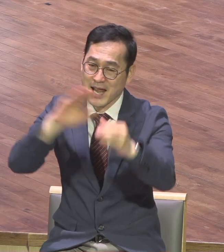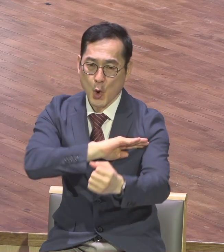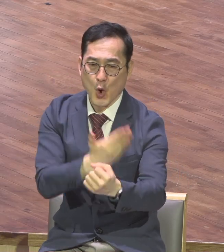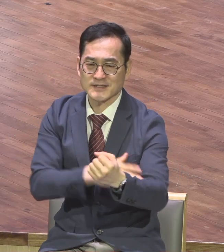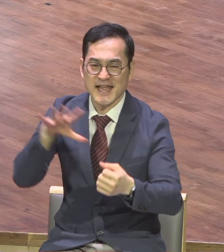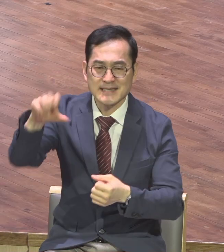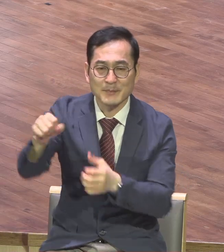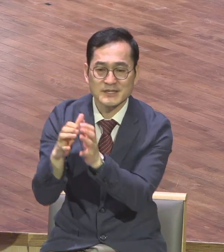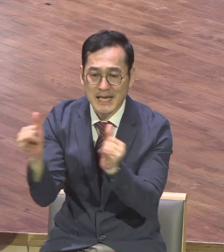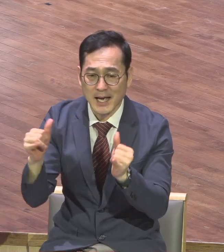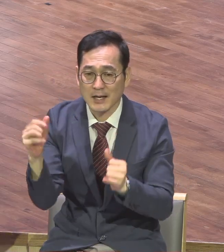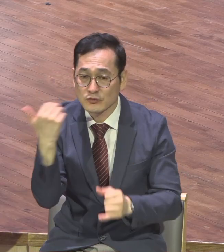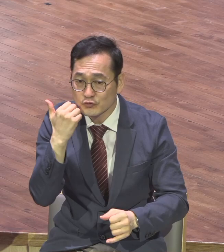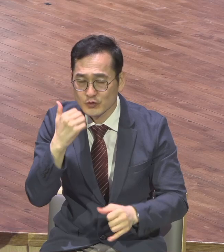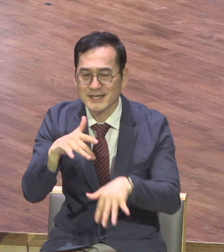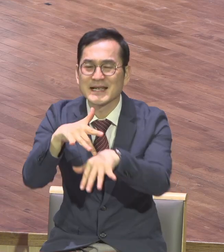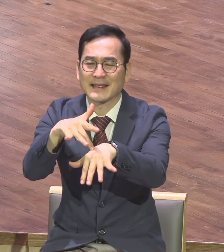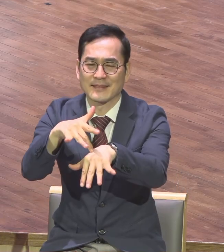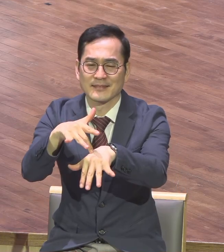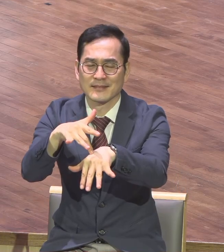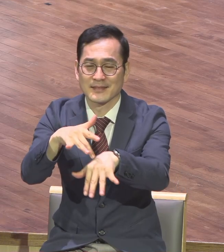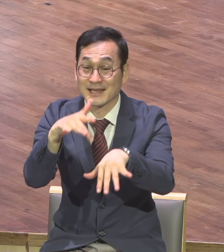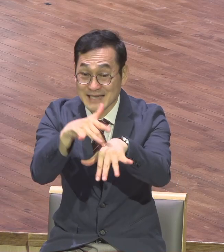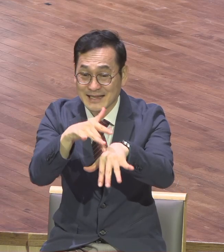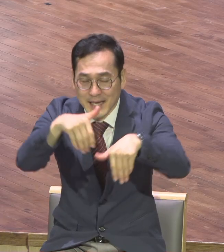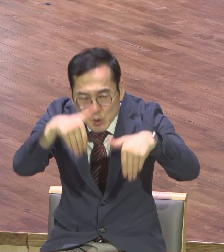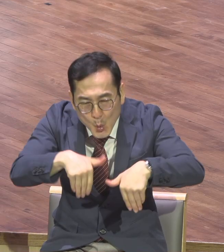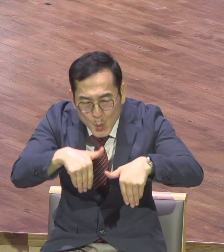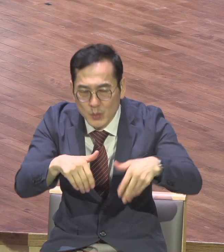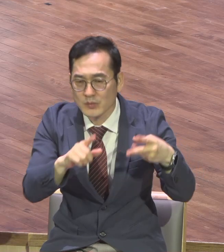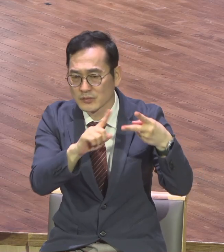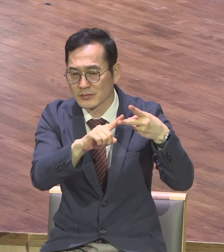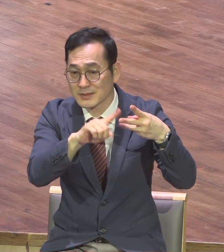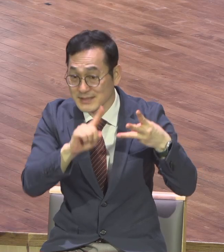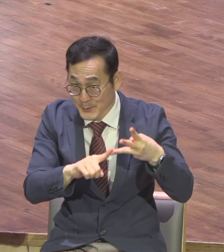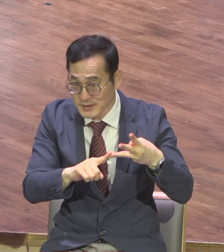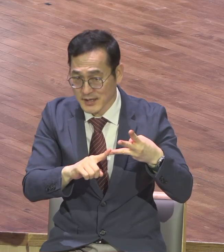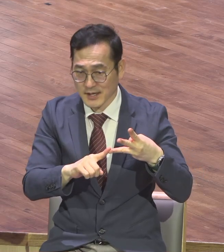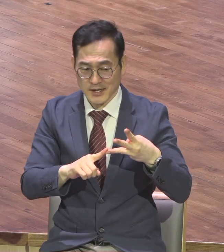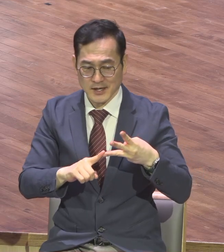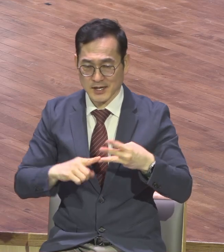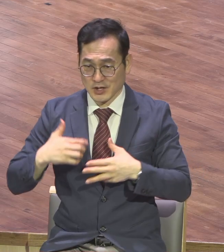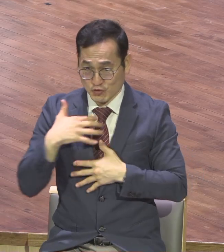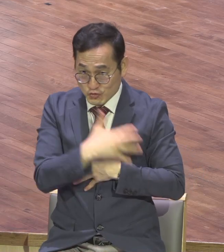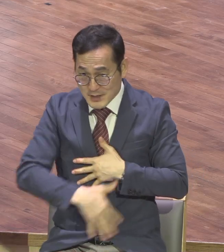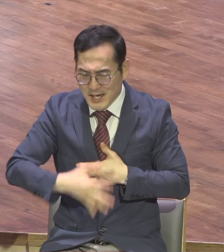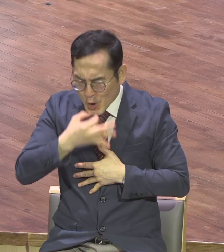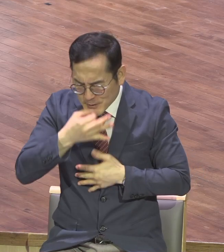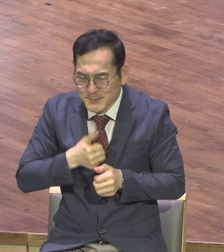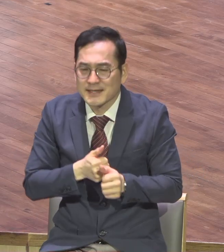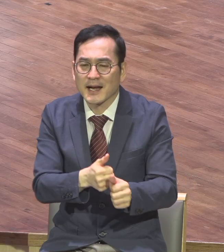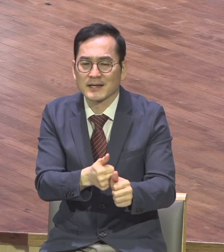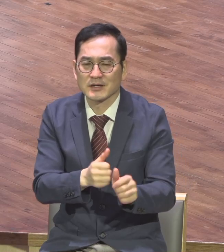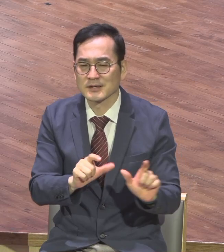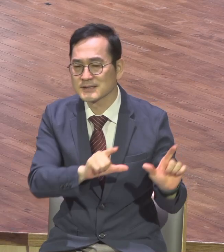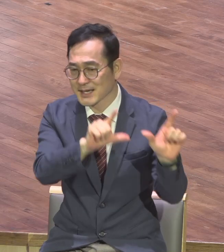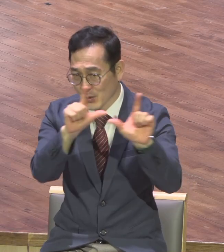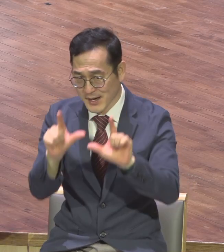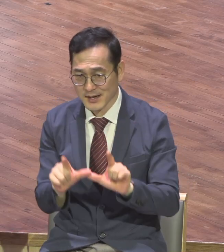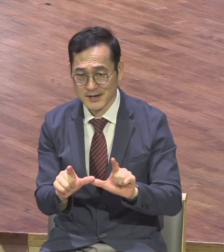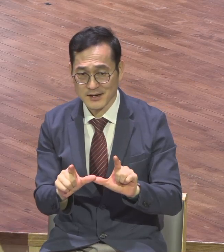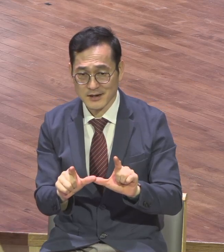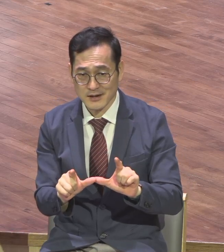마귀의 종노릇을 하고 산다. 세 번째는 육체의 욕심을 따라 생활한다. 육체의 욕심을 따라